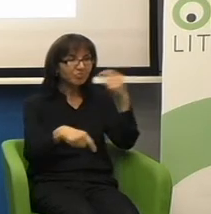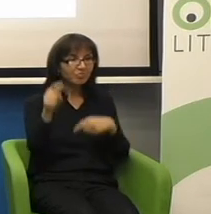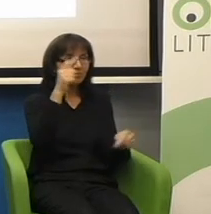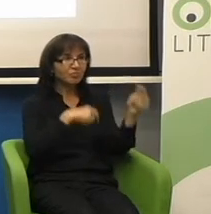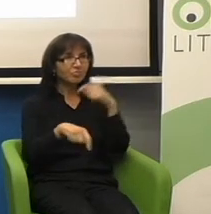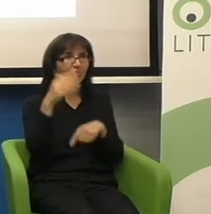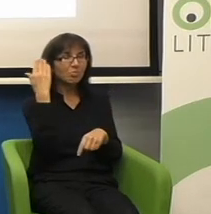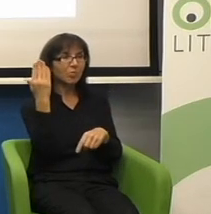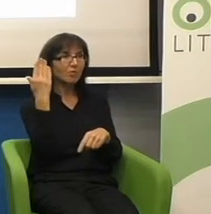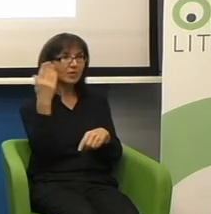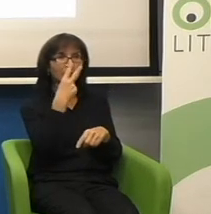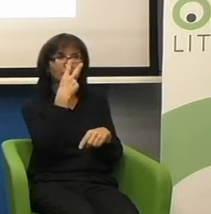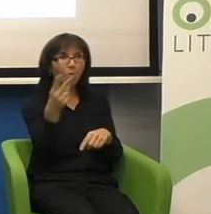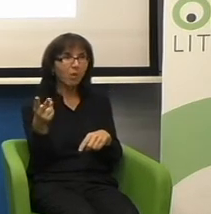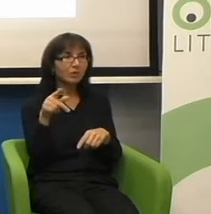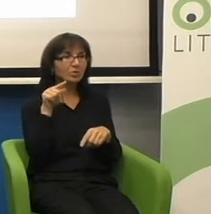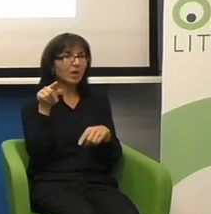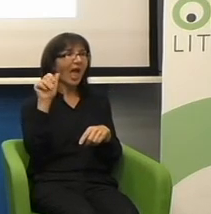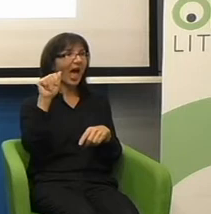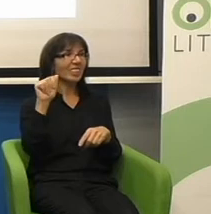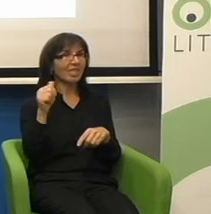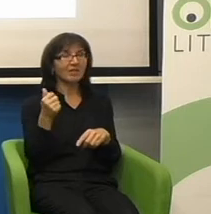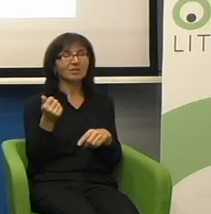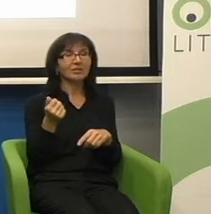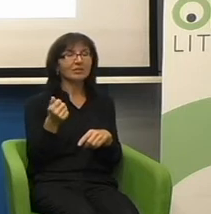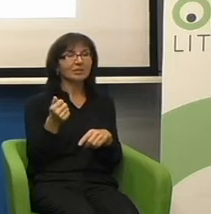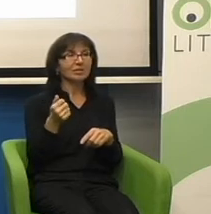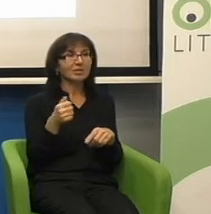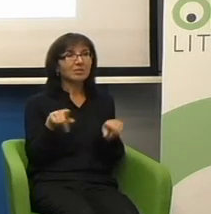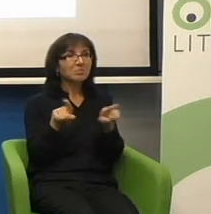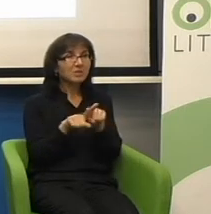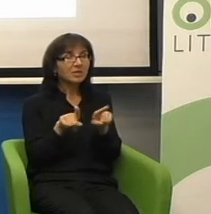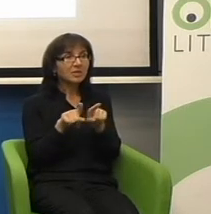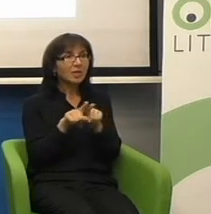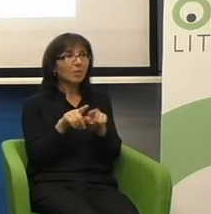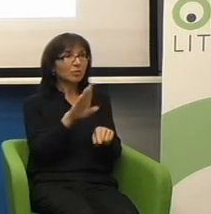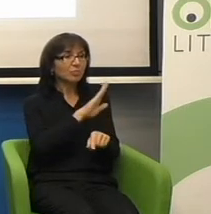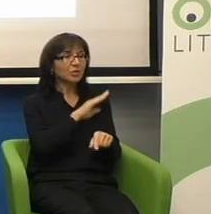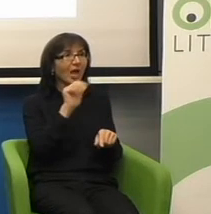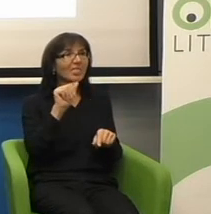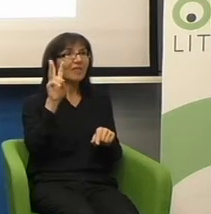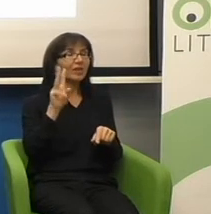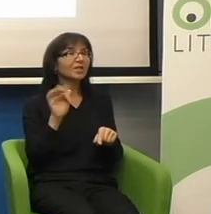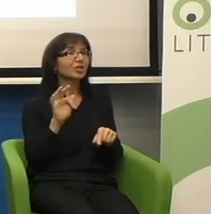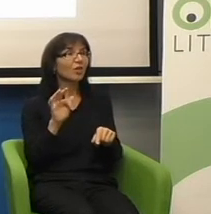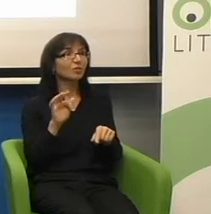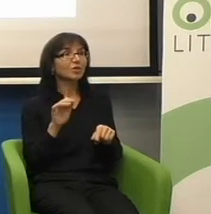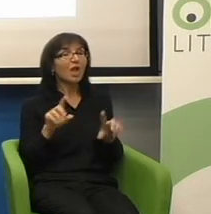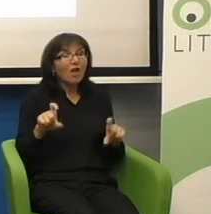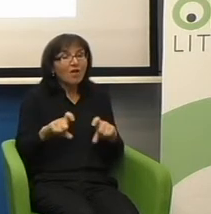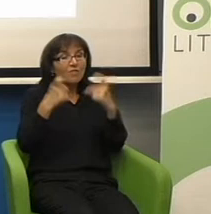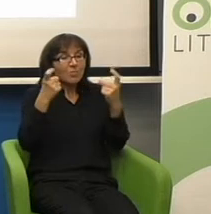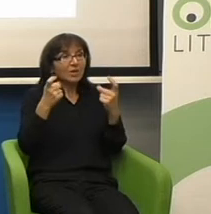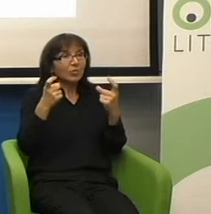żeby ją powitać, żeby ją zobaczyć. I no jednocześnie ze śmiercią Anny Walentynowicz w katastrofie ta rodzina znowu